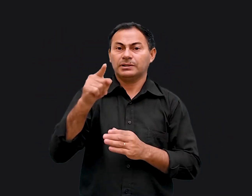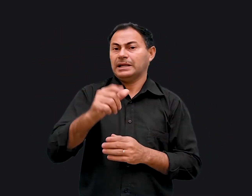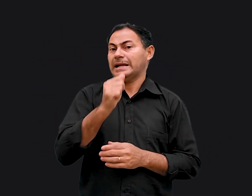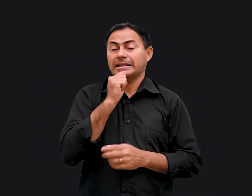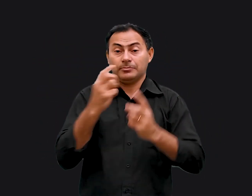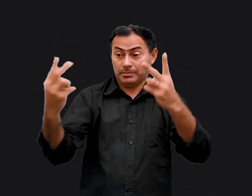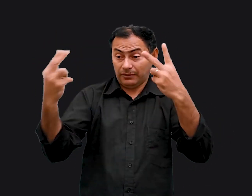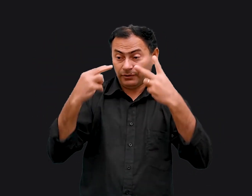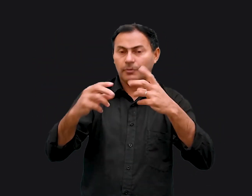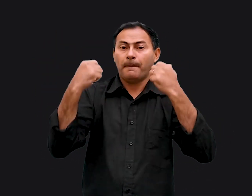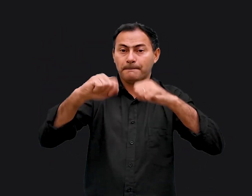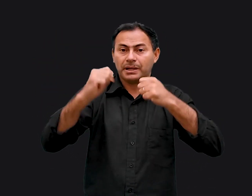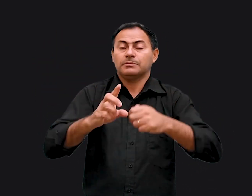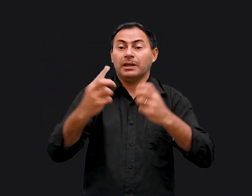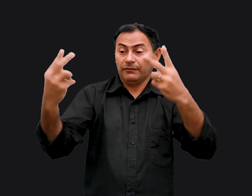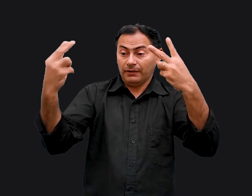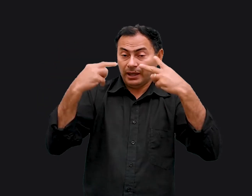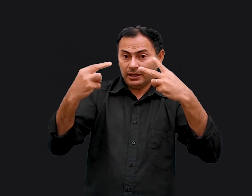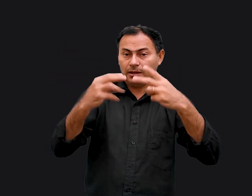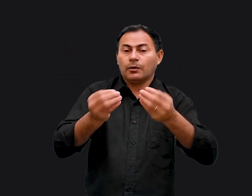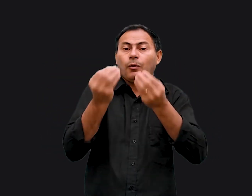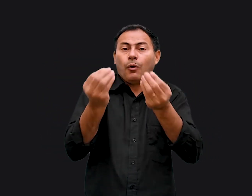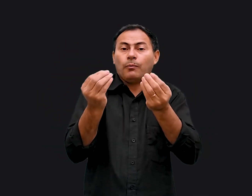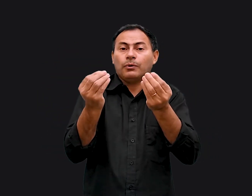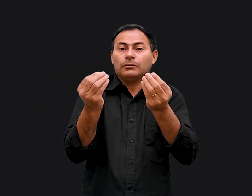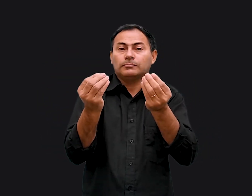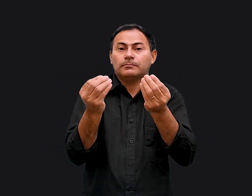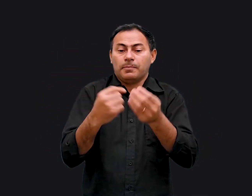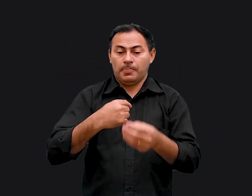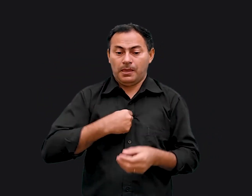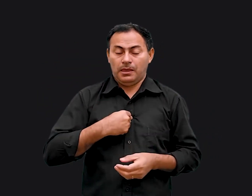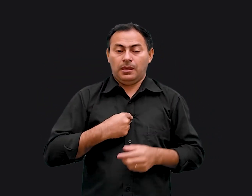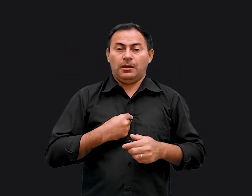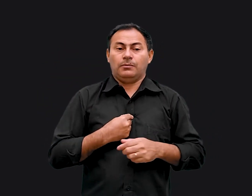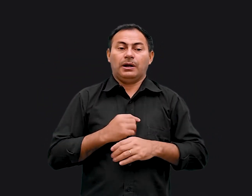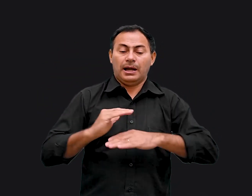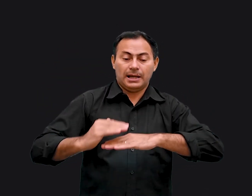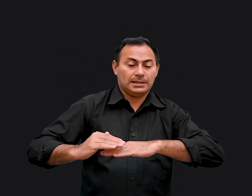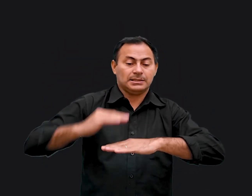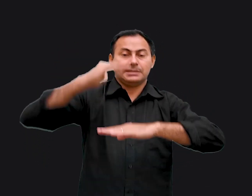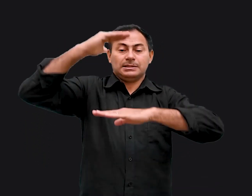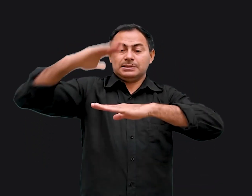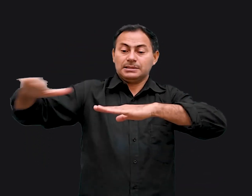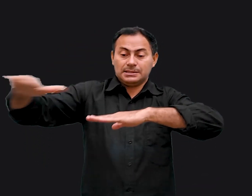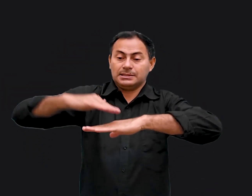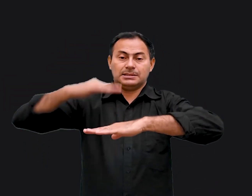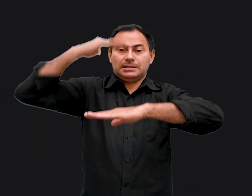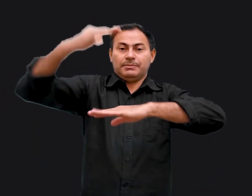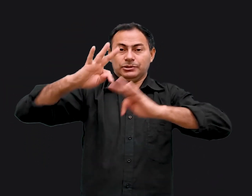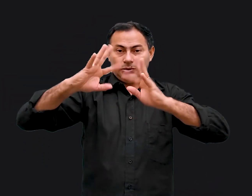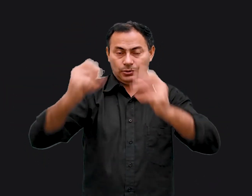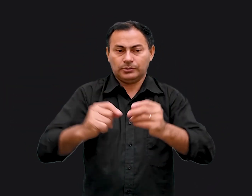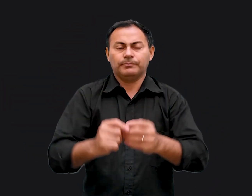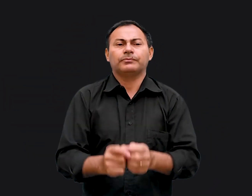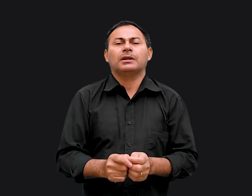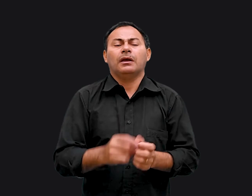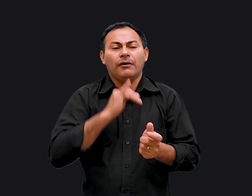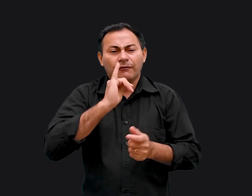você ainda não me viu. Você precisa me ver como eu estou acima de tudo. Essa é a verdade. Contaram-me isso quando